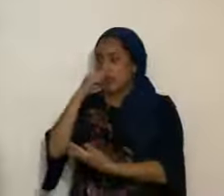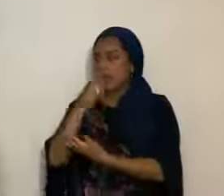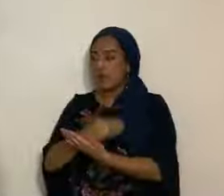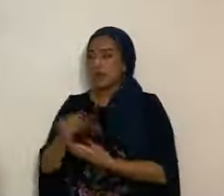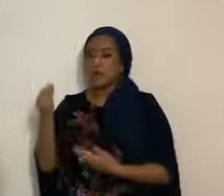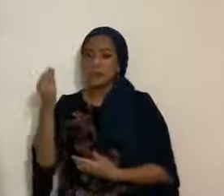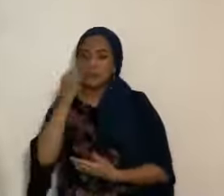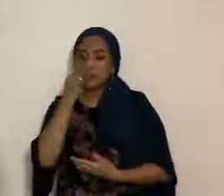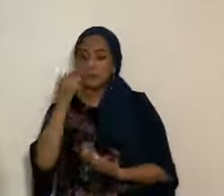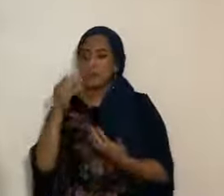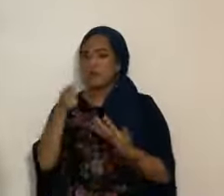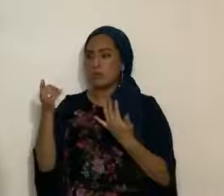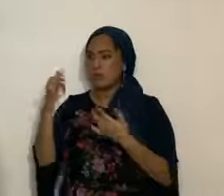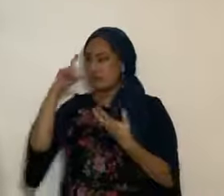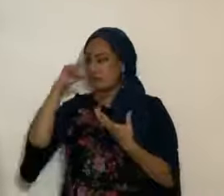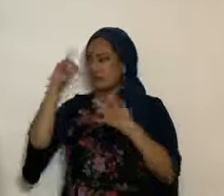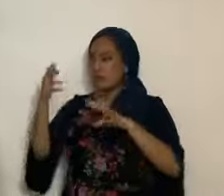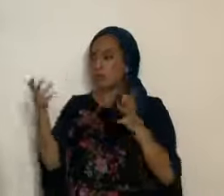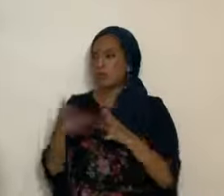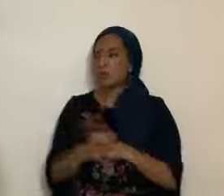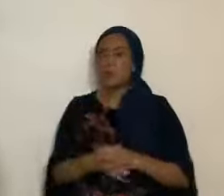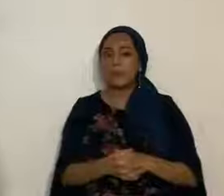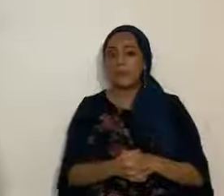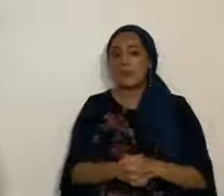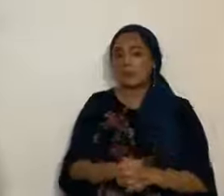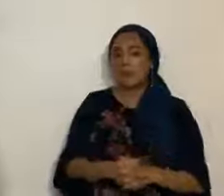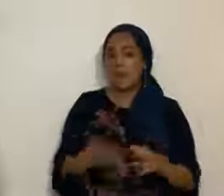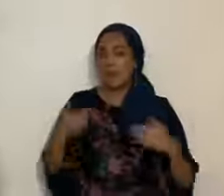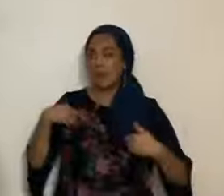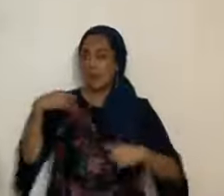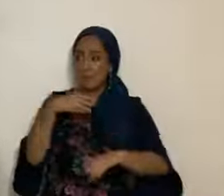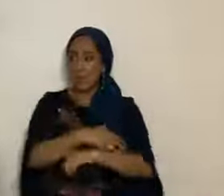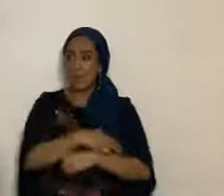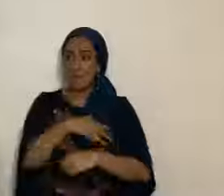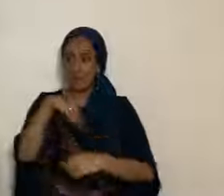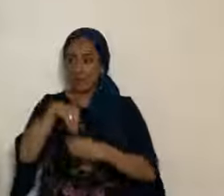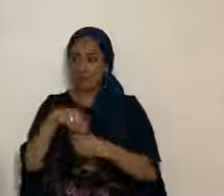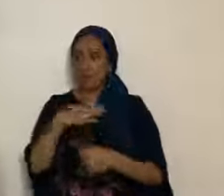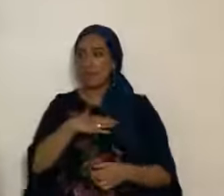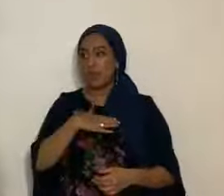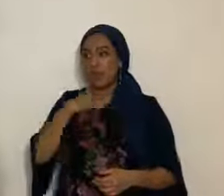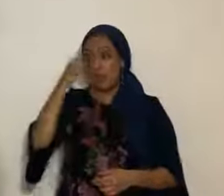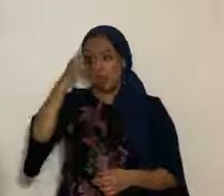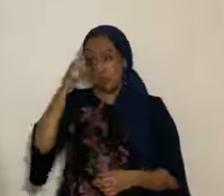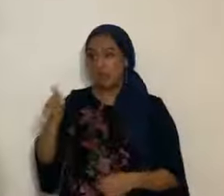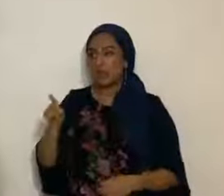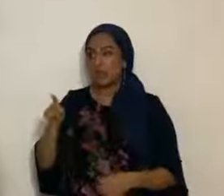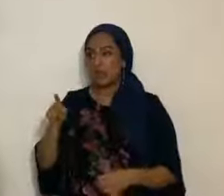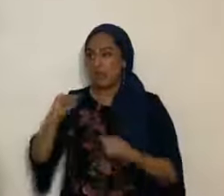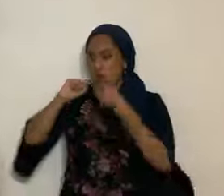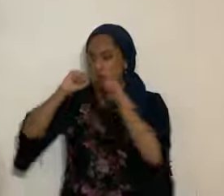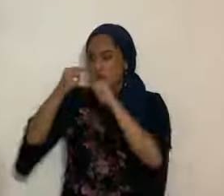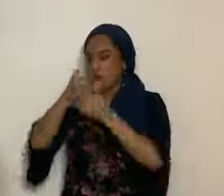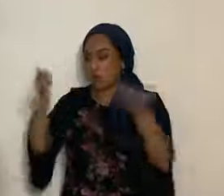Ahora locamente has hecho. Poder hay en mi mano para haceros mal. Mas el Elohim